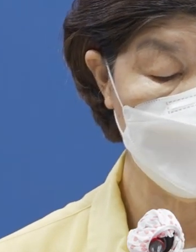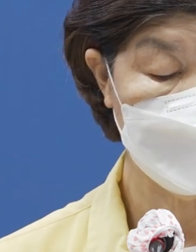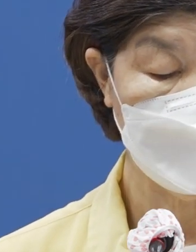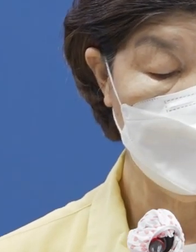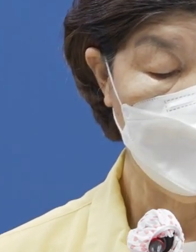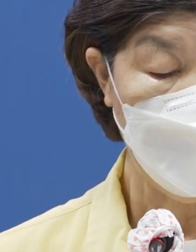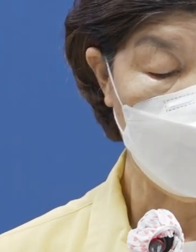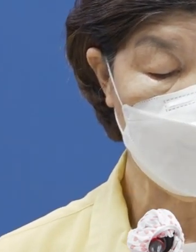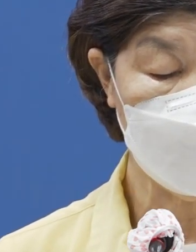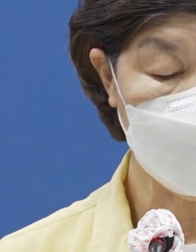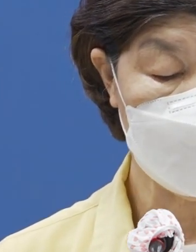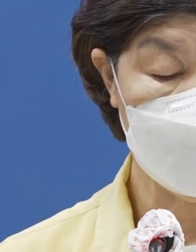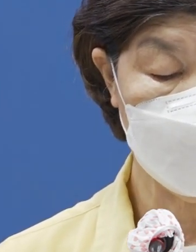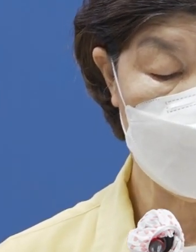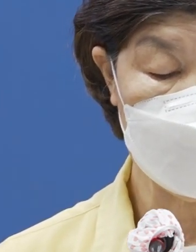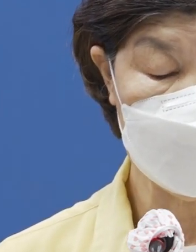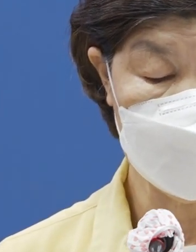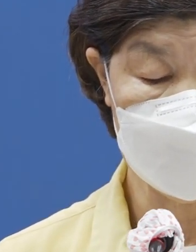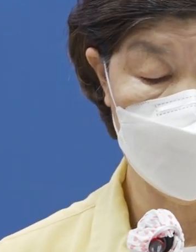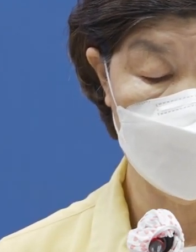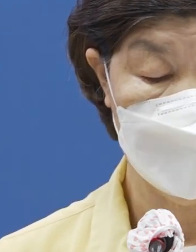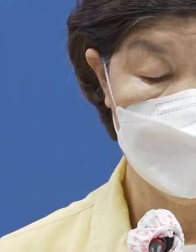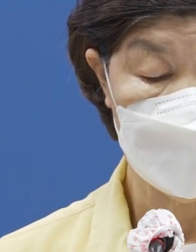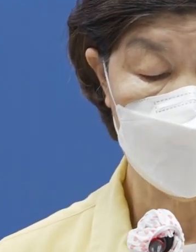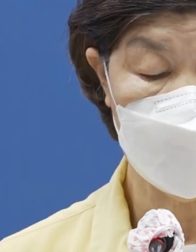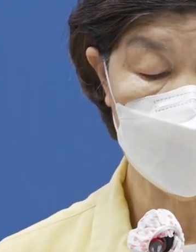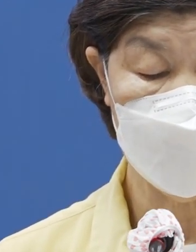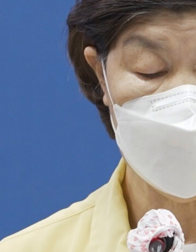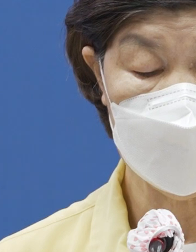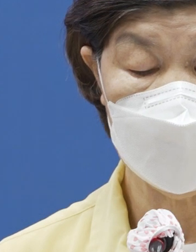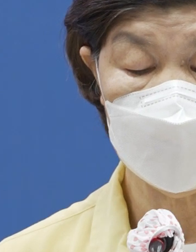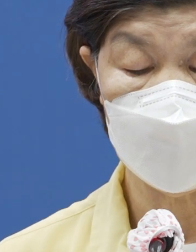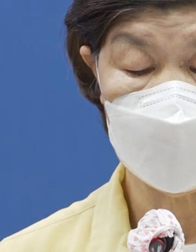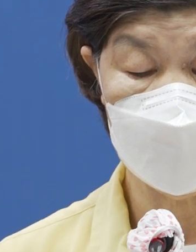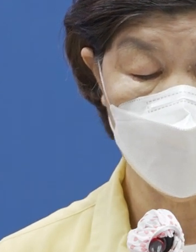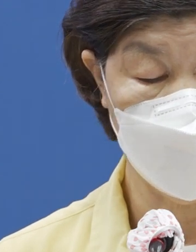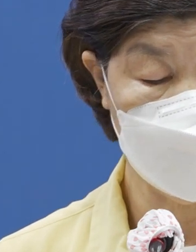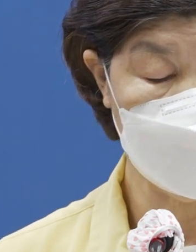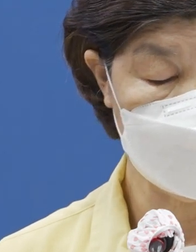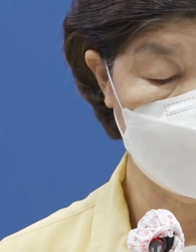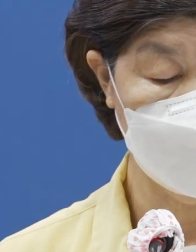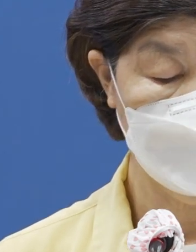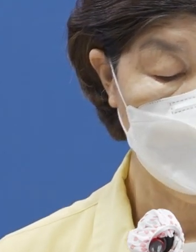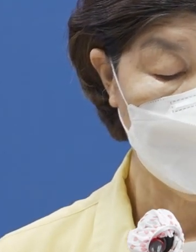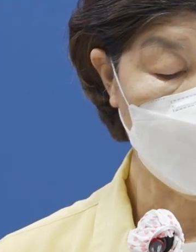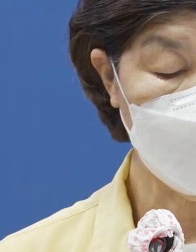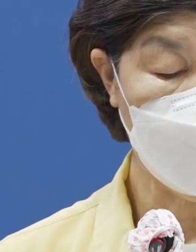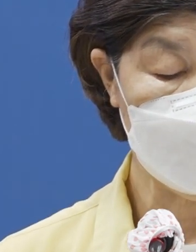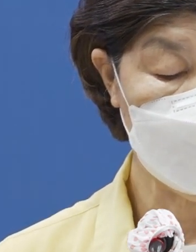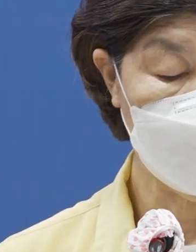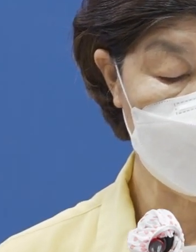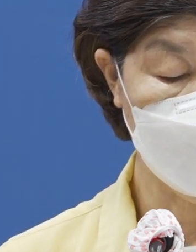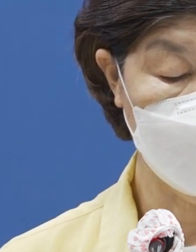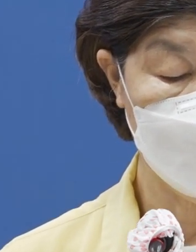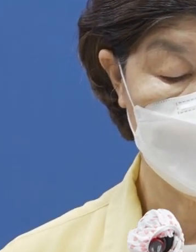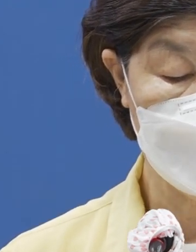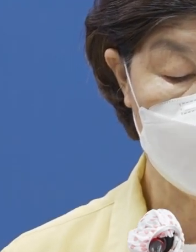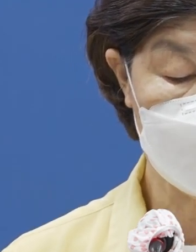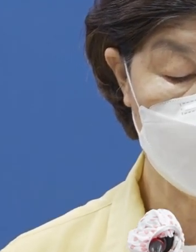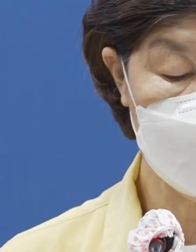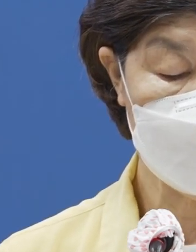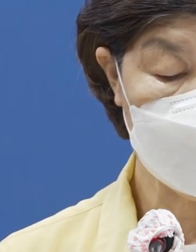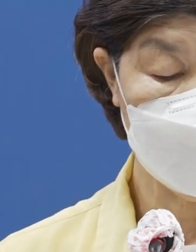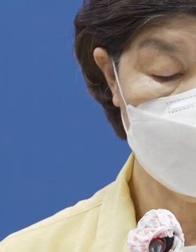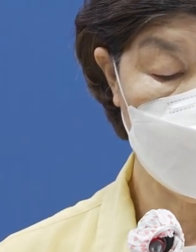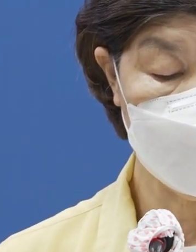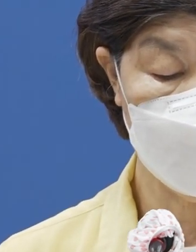반영했습니다. 화변기 교체 등 화장실 개선, 초등학교 1학년 교실 공간 개선, 교통안전 개선,